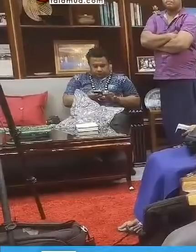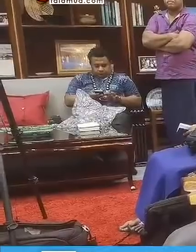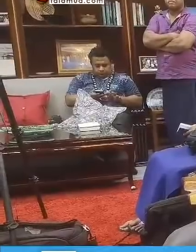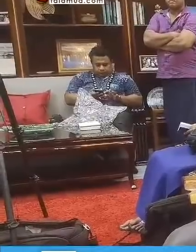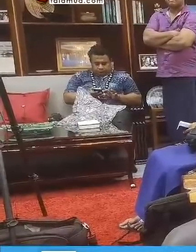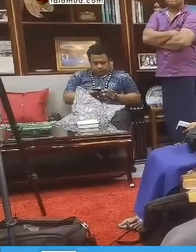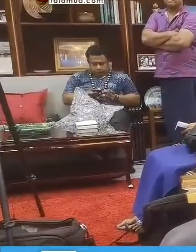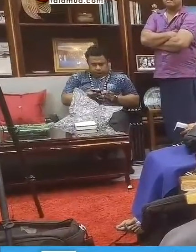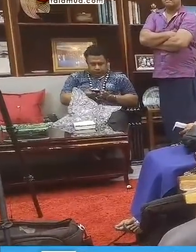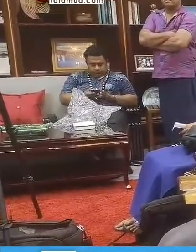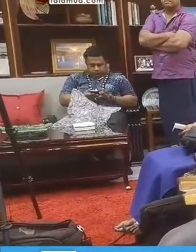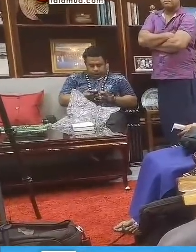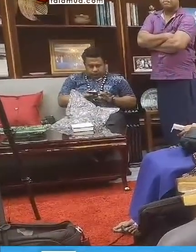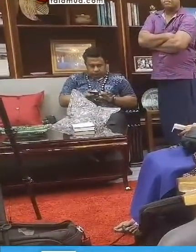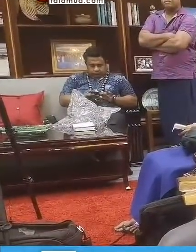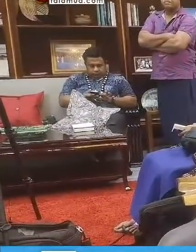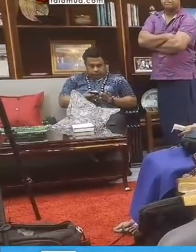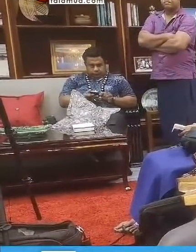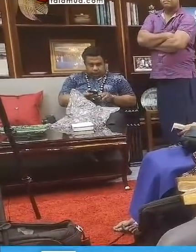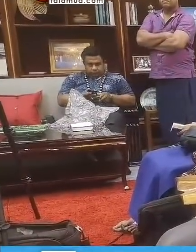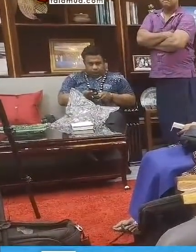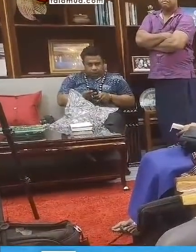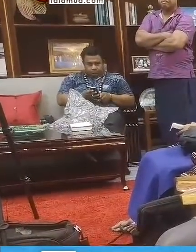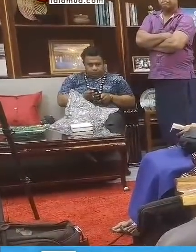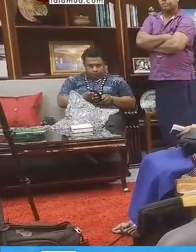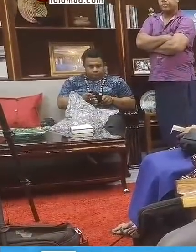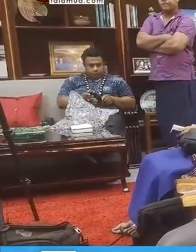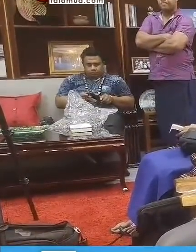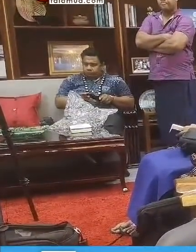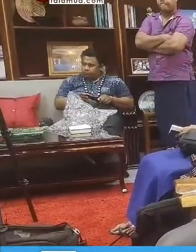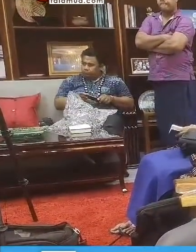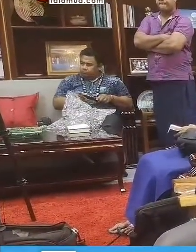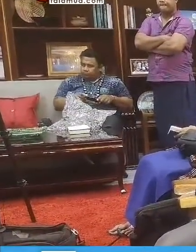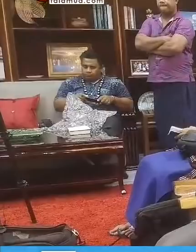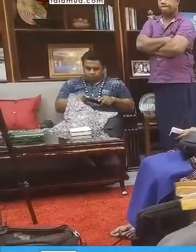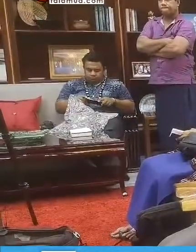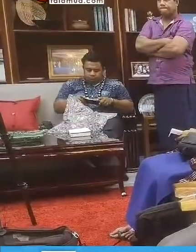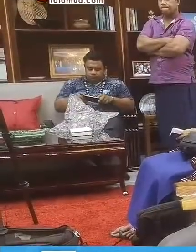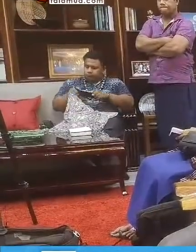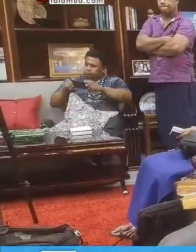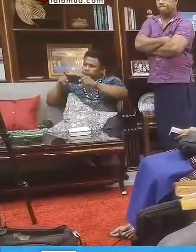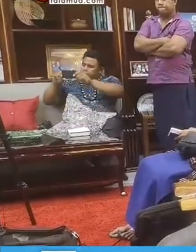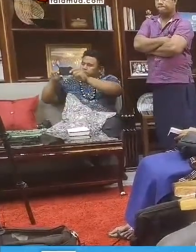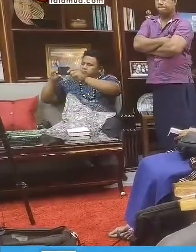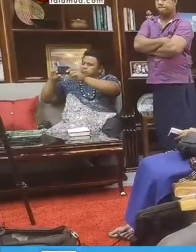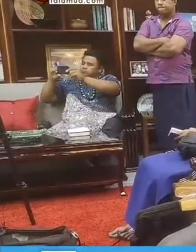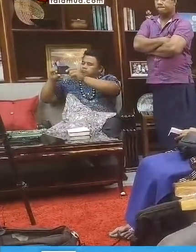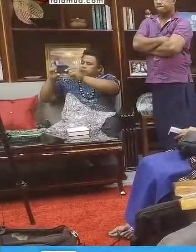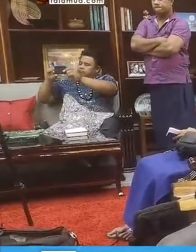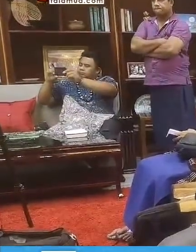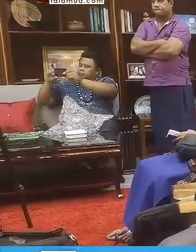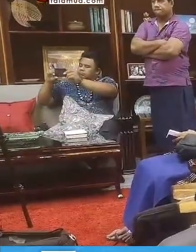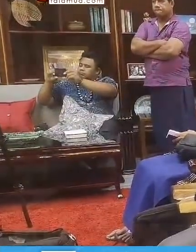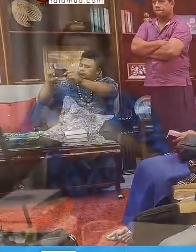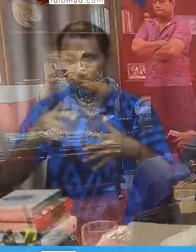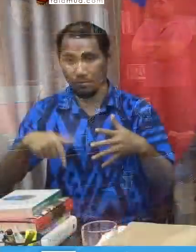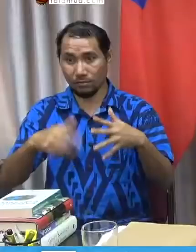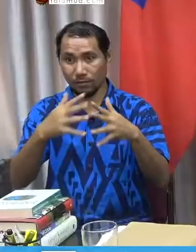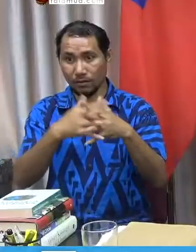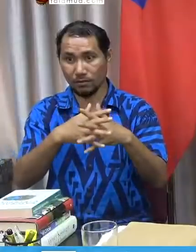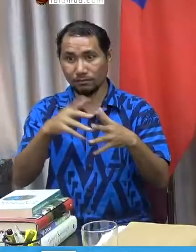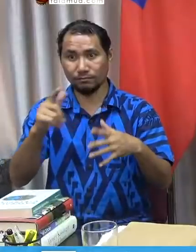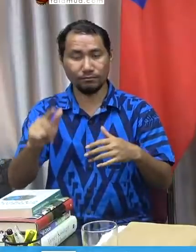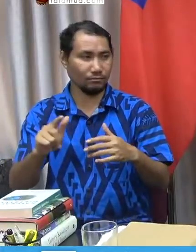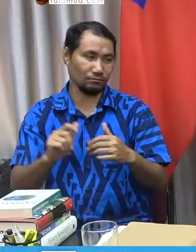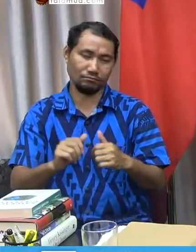e tapuni uma skulu lua uma ia whakalakua i pole vai aso ia se tu e fai ni matala ma